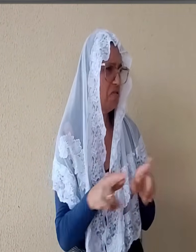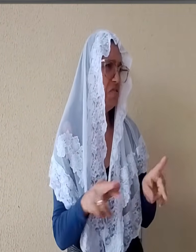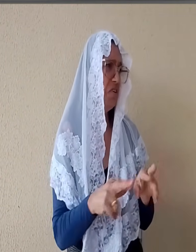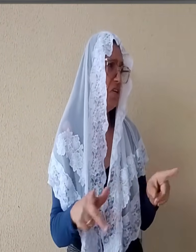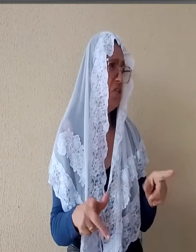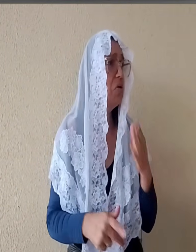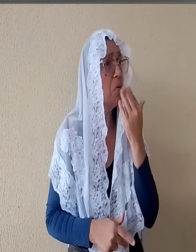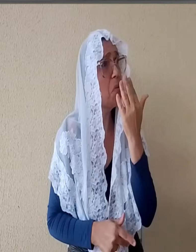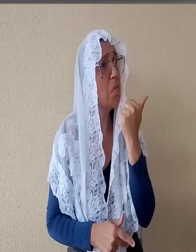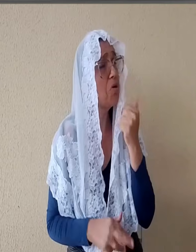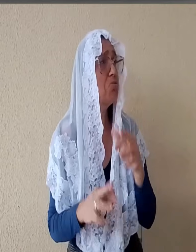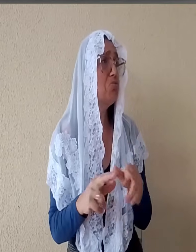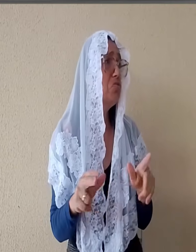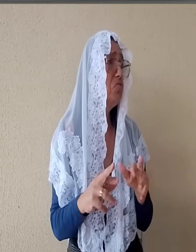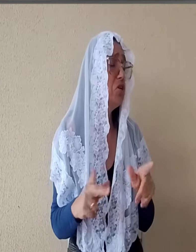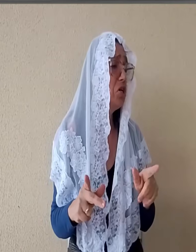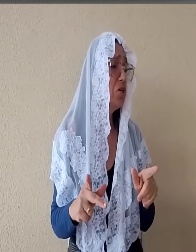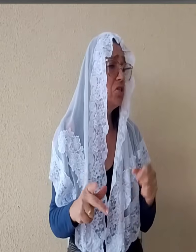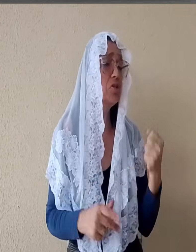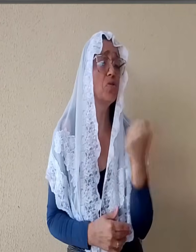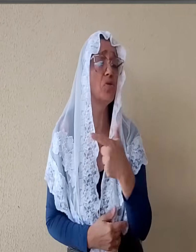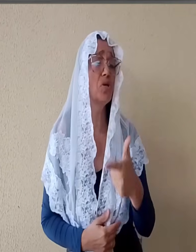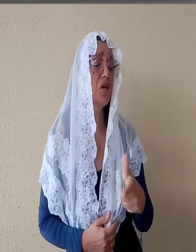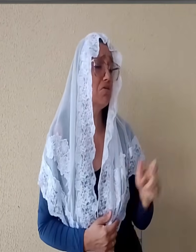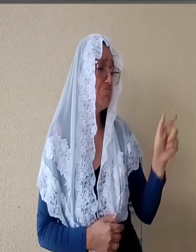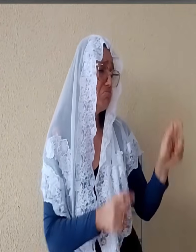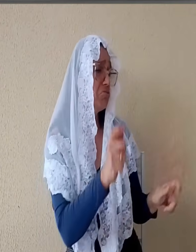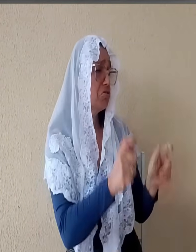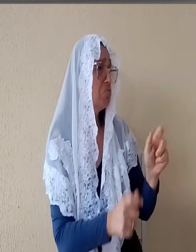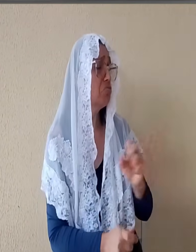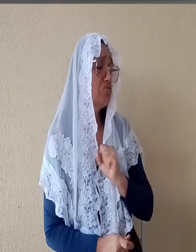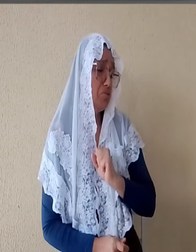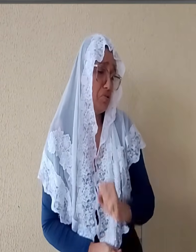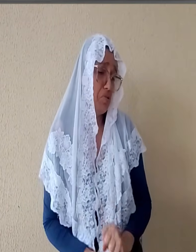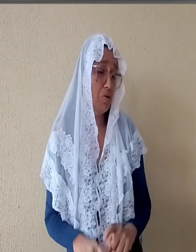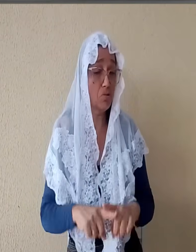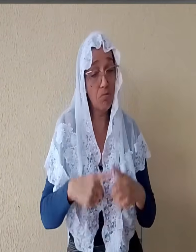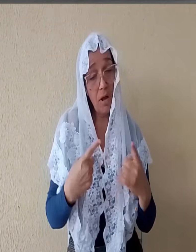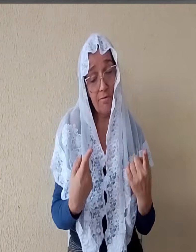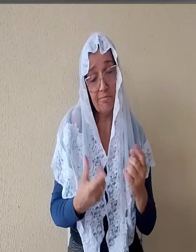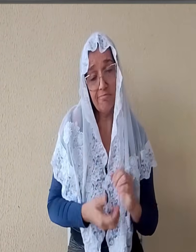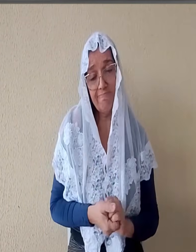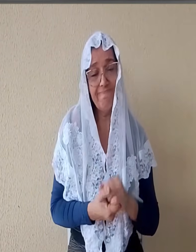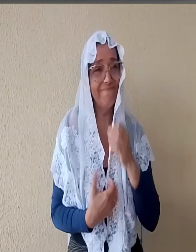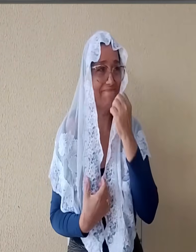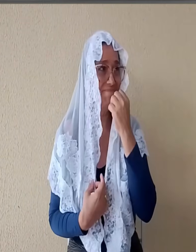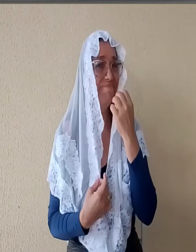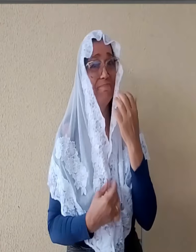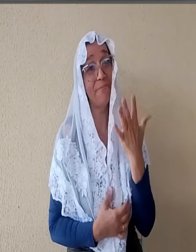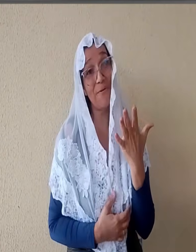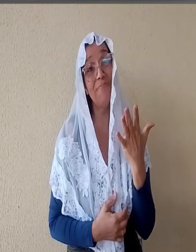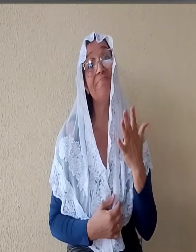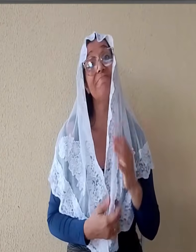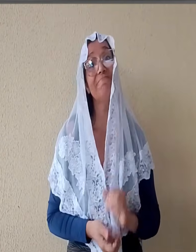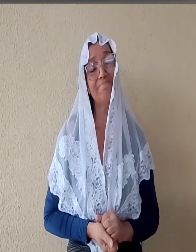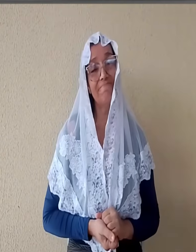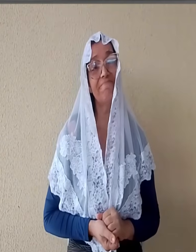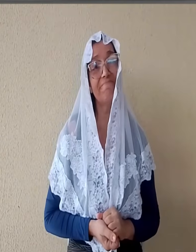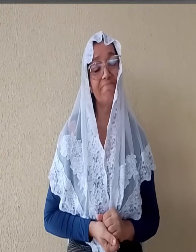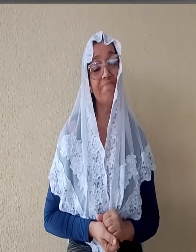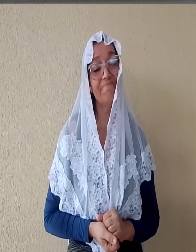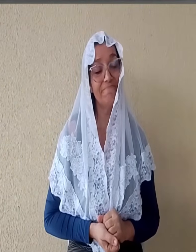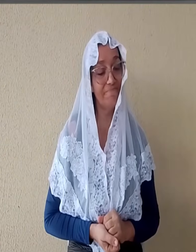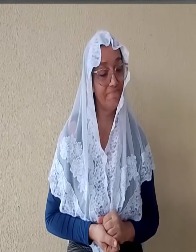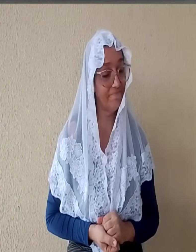bom. Tem uma coisa que você vai deixar eu fazer, né? Ele não podia comer das